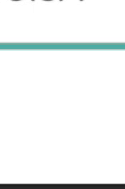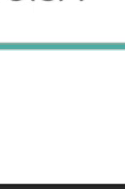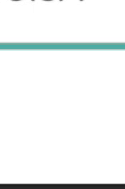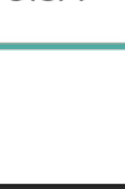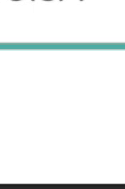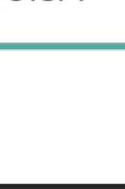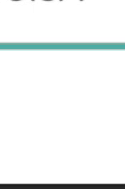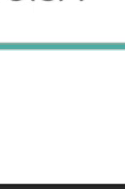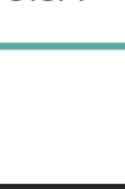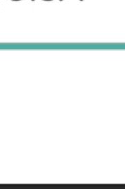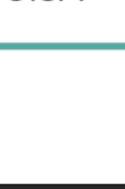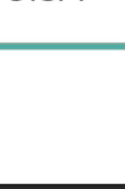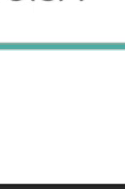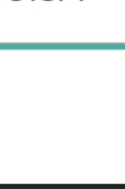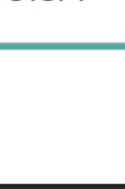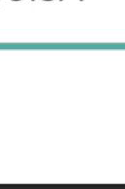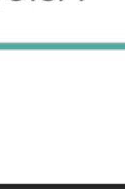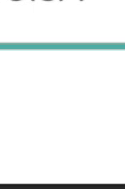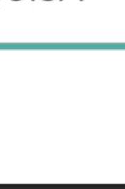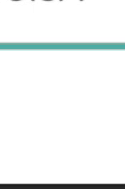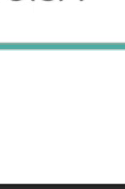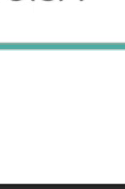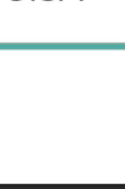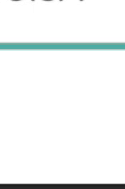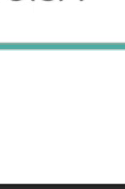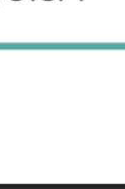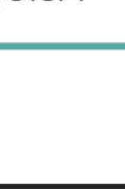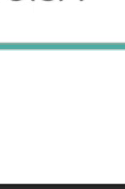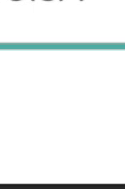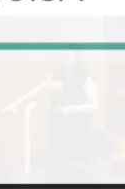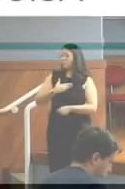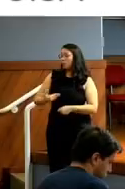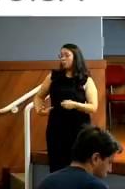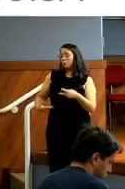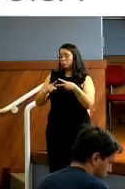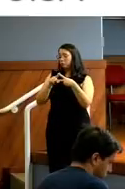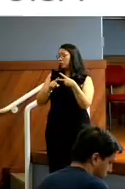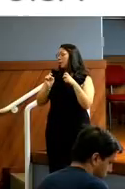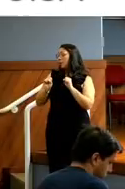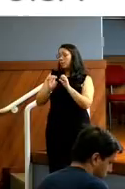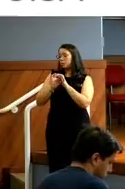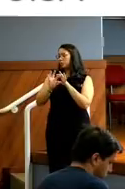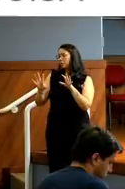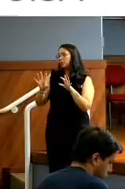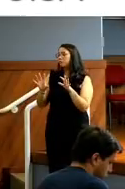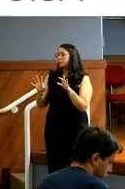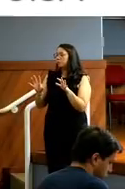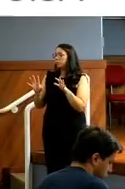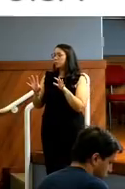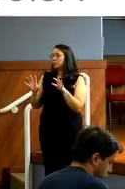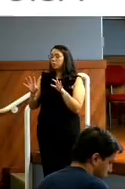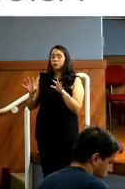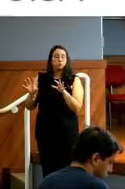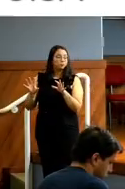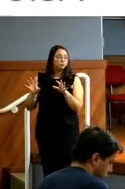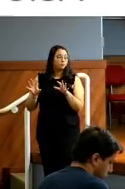instituição pública? Pode. A lei de acesso à informação, ela coloca para a gente duas questões que permitem com que a gente barre o acesso,